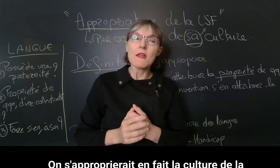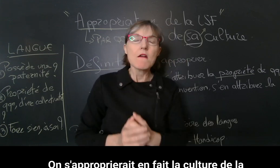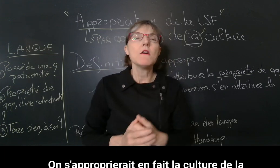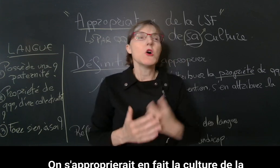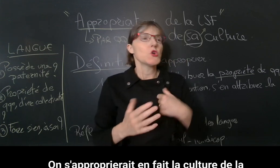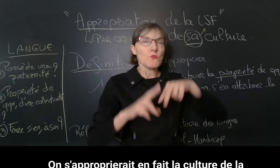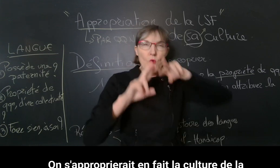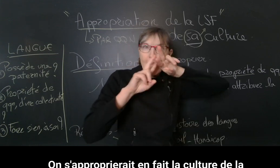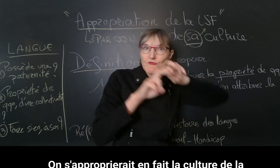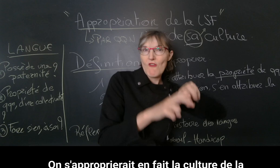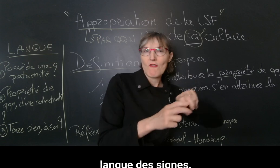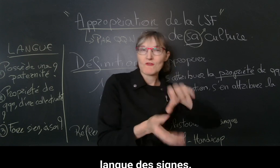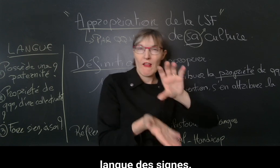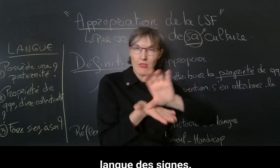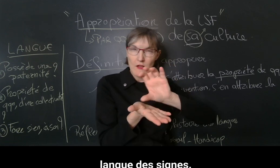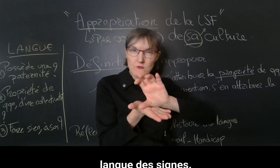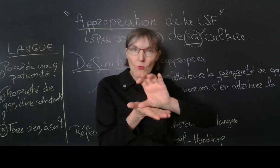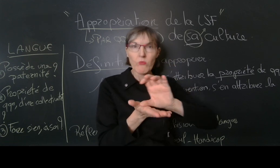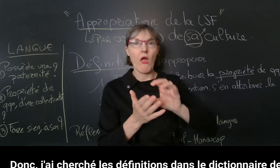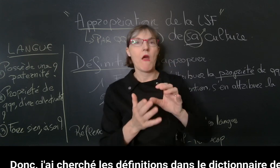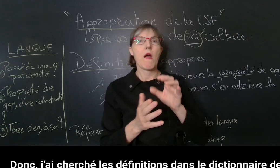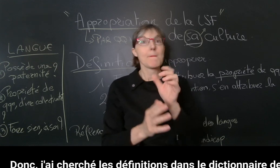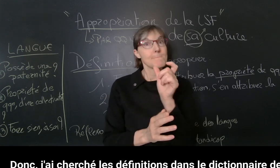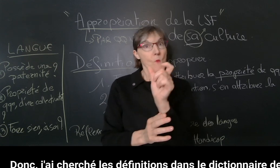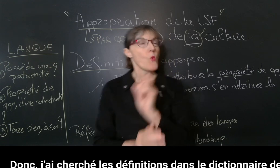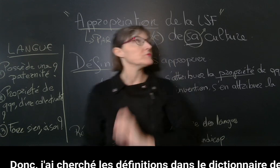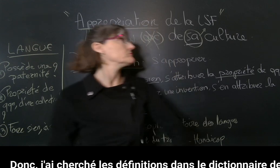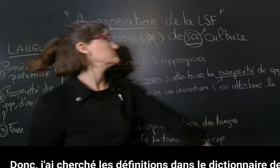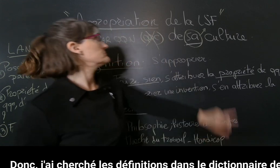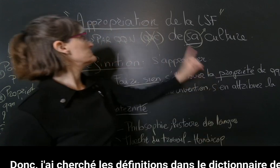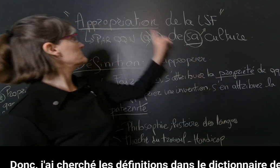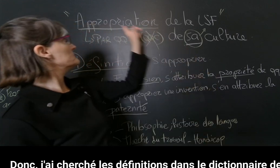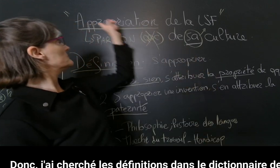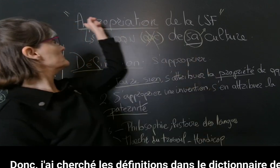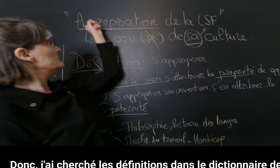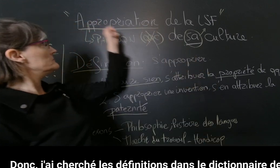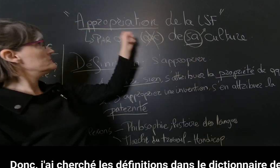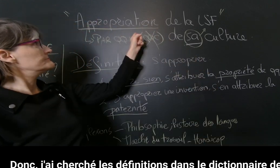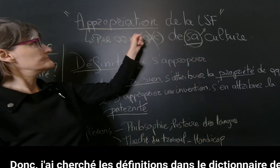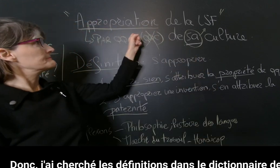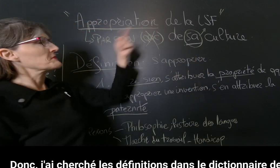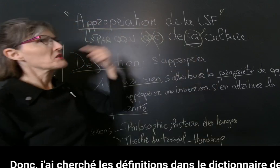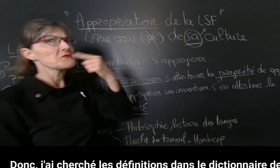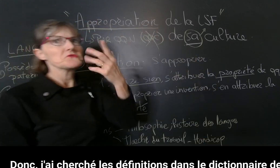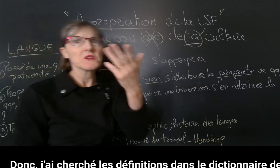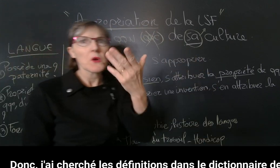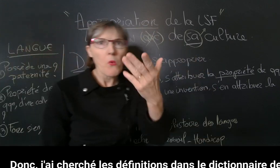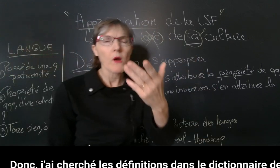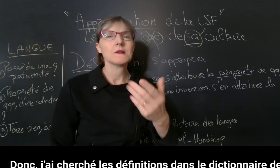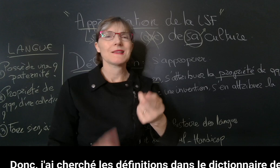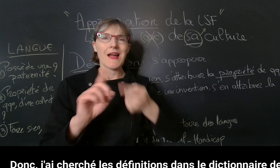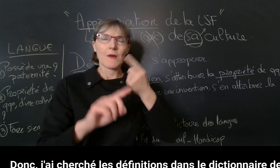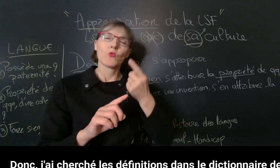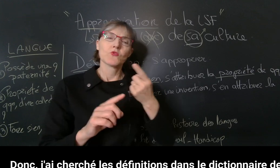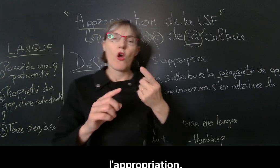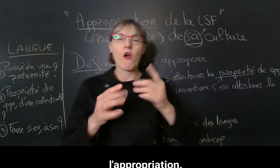en fait la culture de la langue des signes donc je cherchais les définitions dans le dictionnaire de l